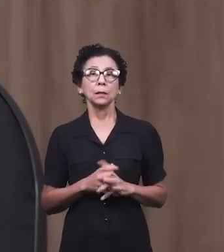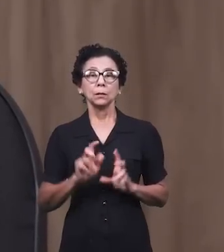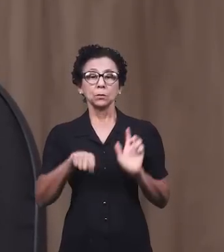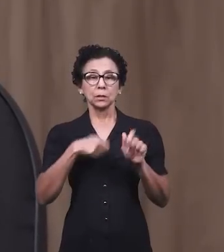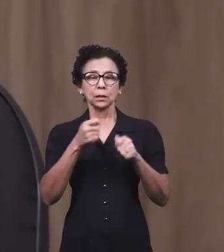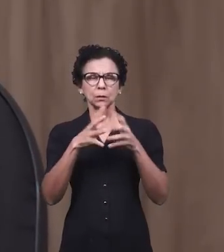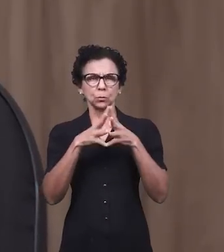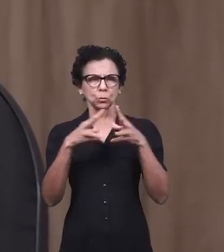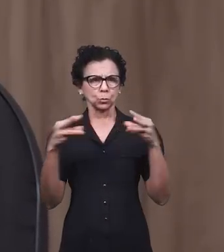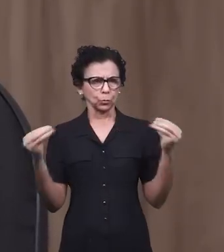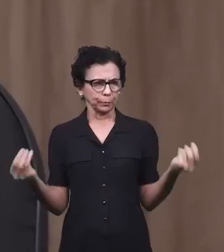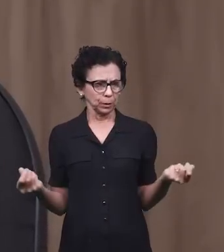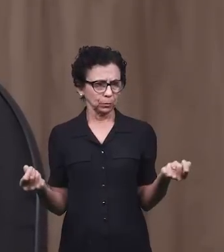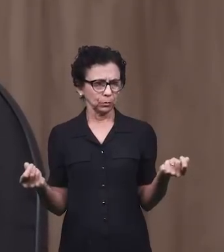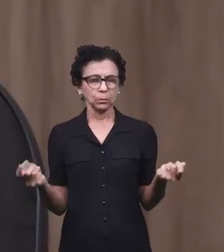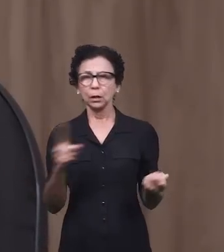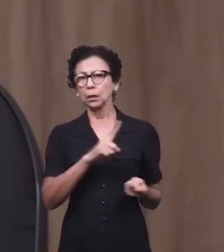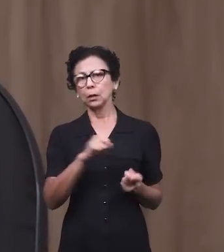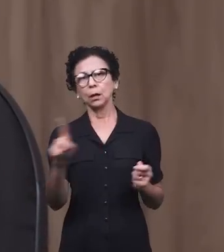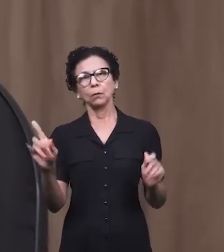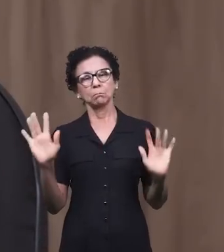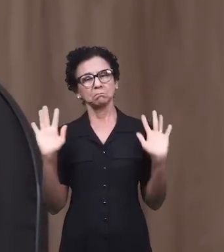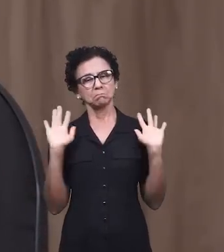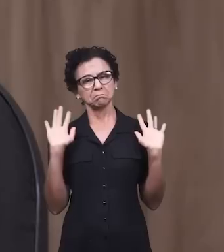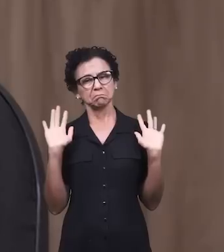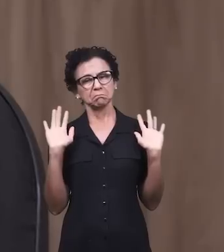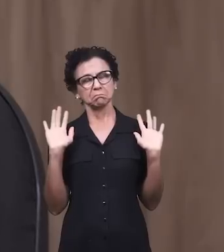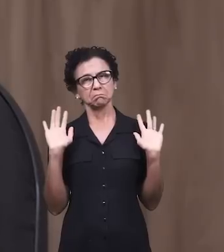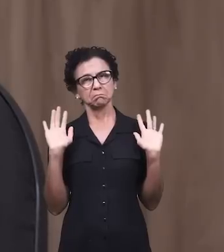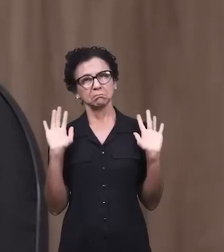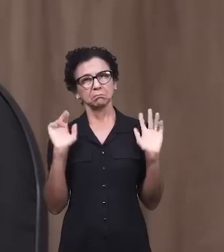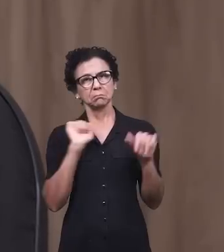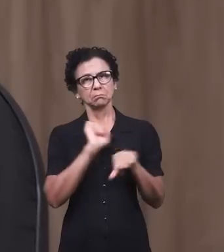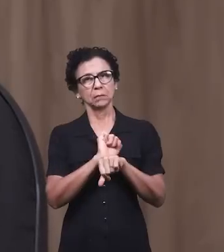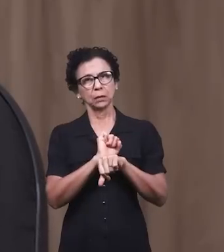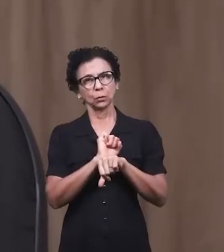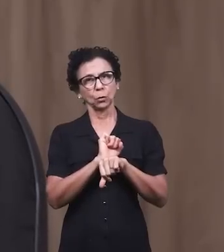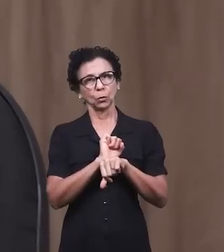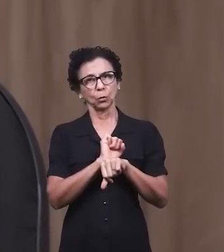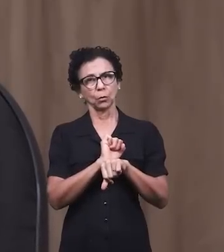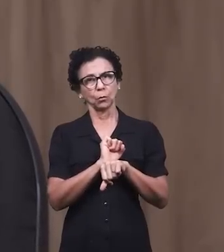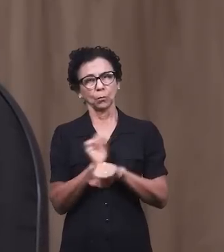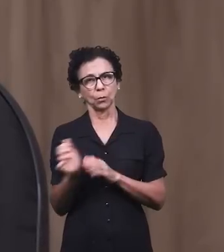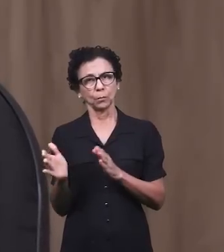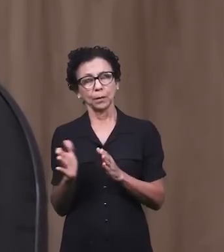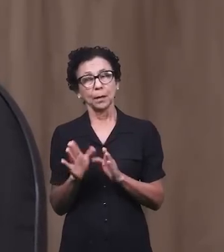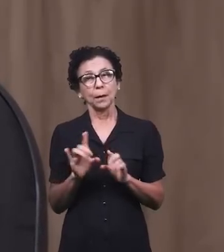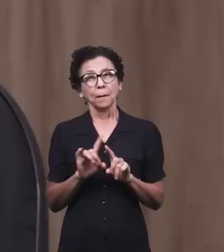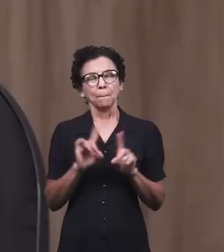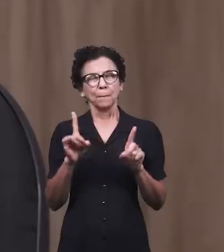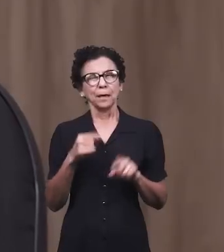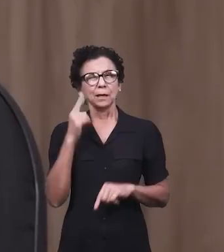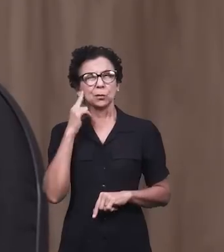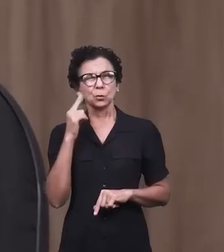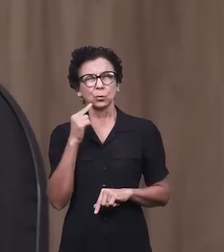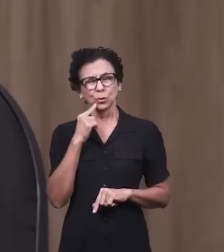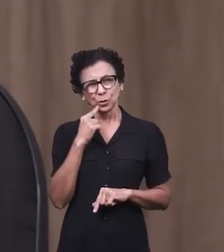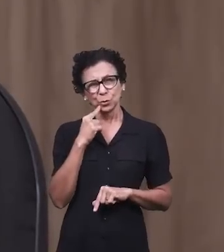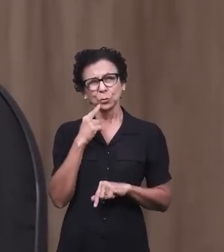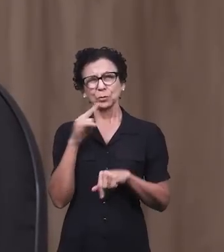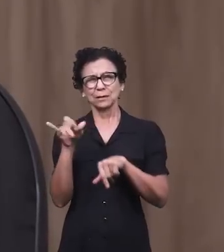vamos dizer ali, parada, né? Mas os surdos, eles escondidos em escolas, iam para o